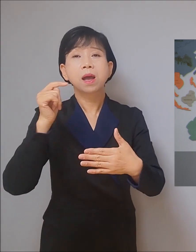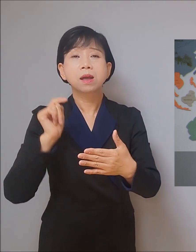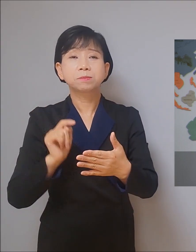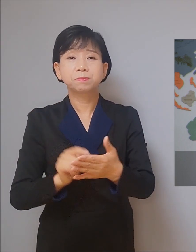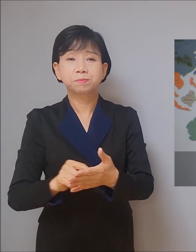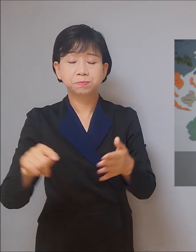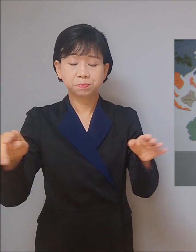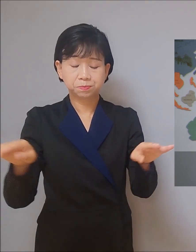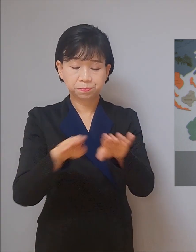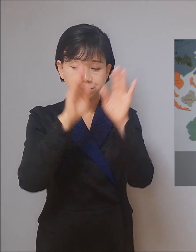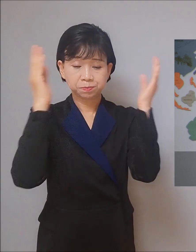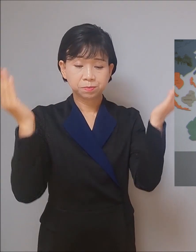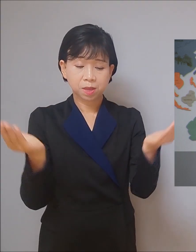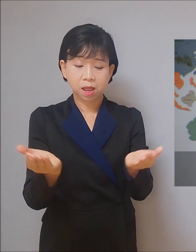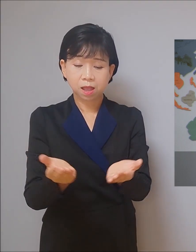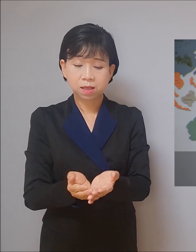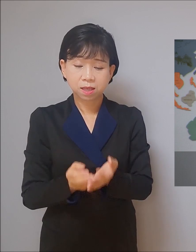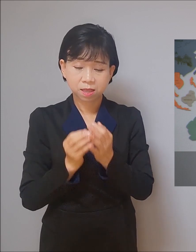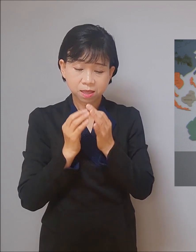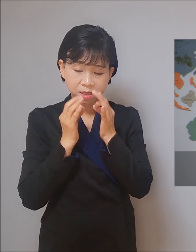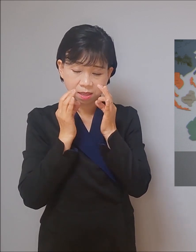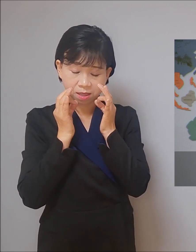내 마음